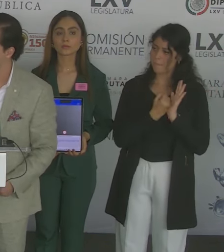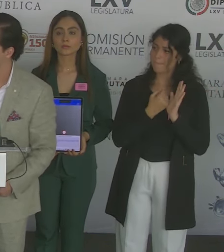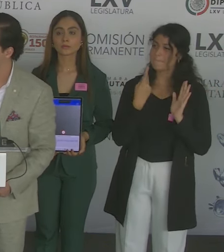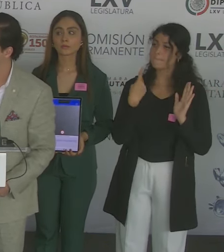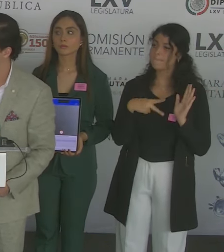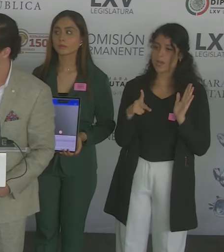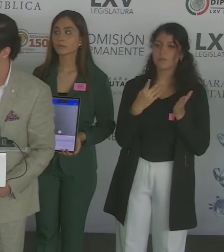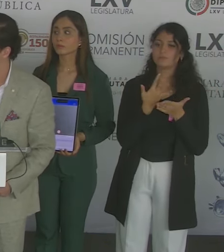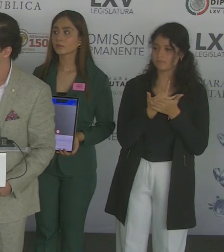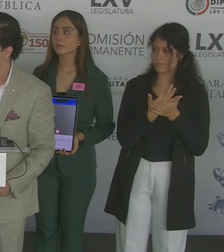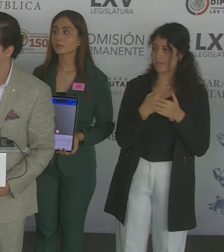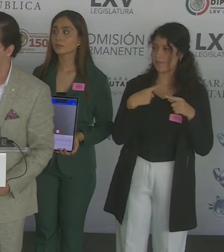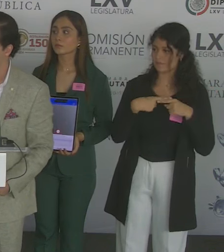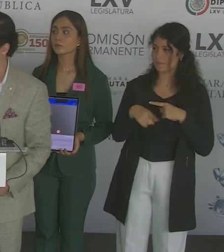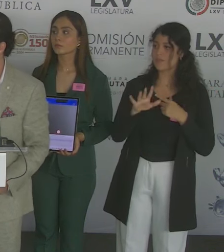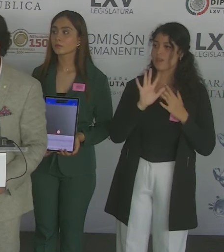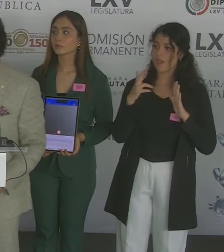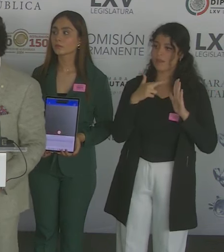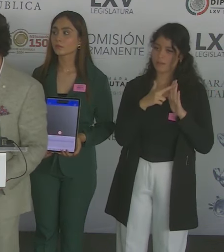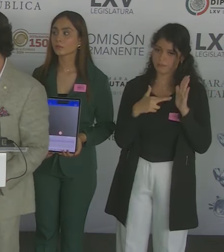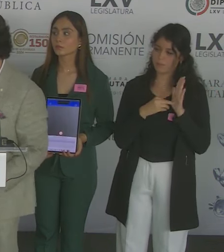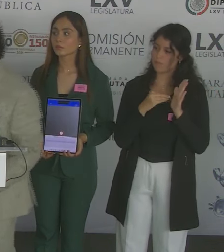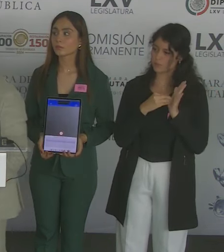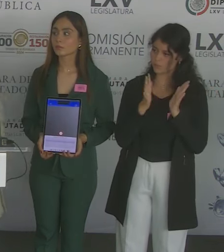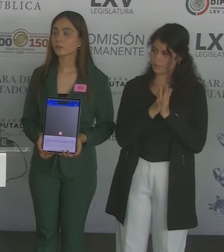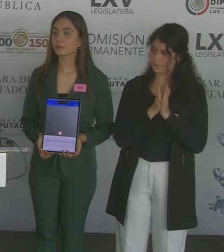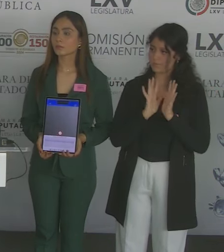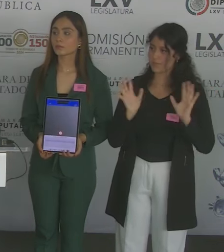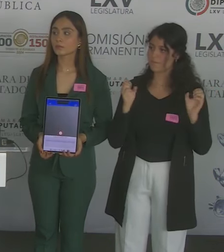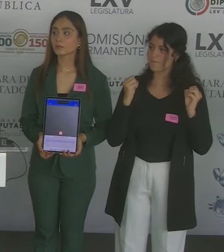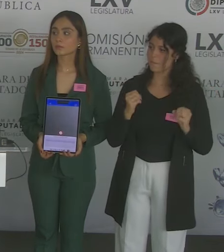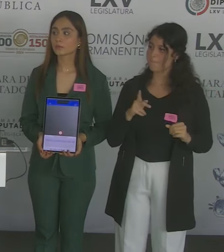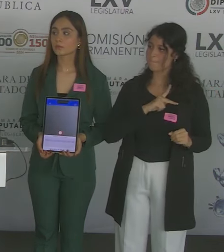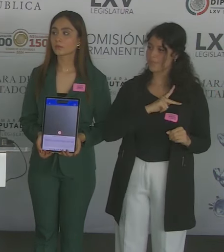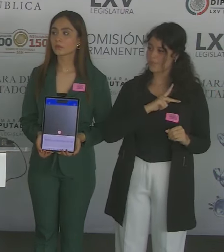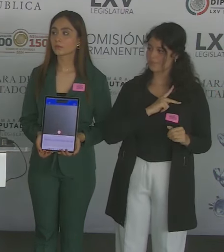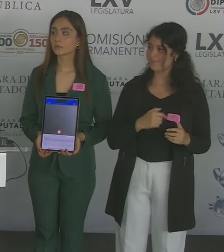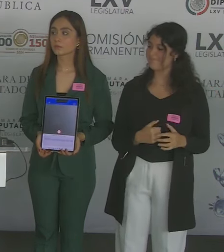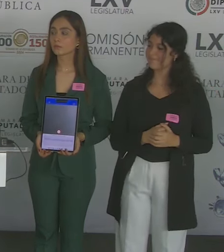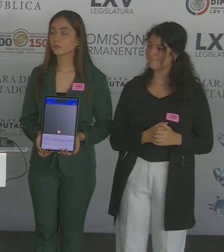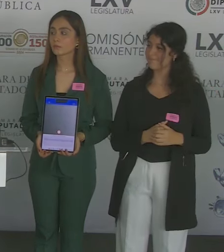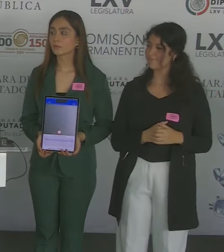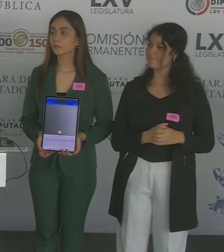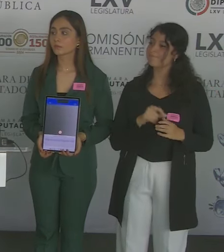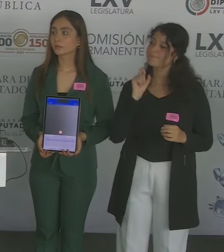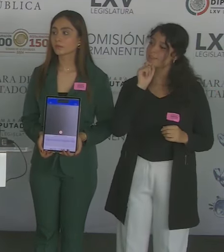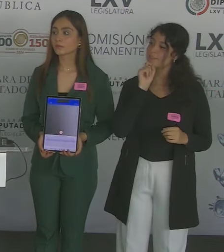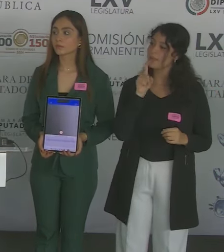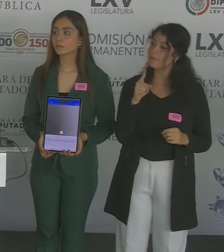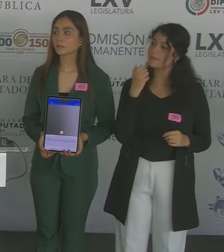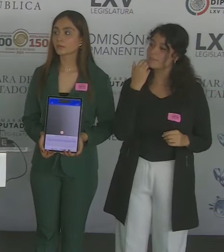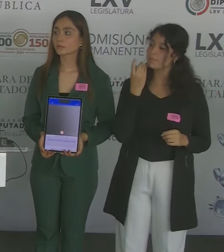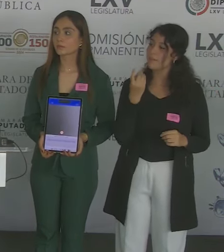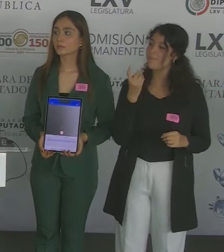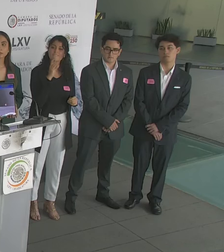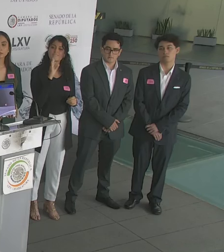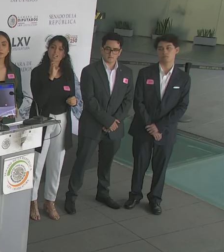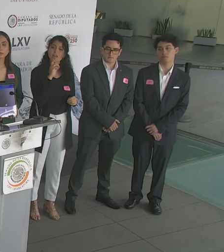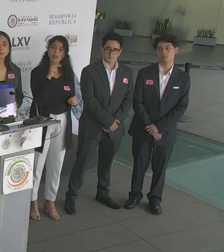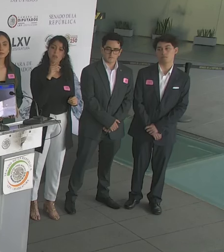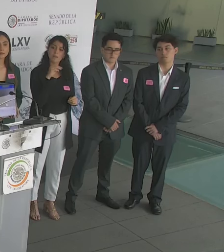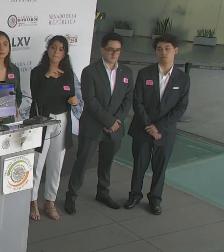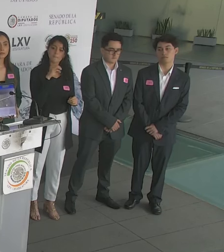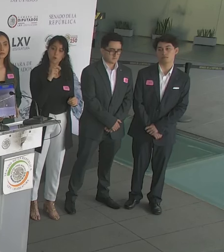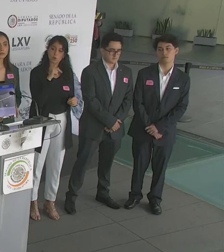embargo ya se hizo el registro y ya es de nuestra propiedad también este Fernando Moctezuma de síntesis